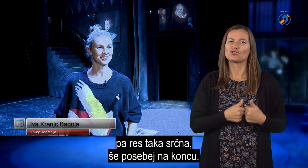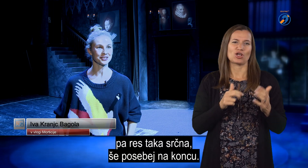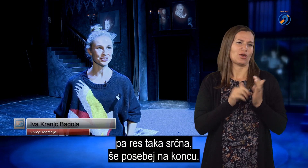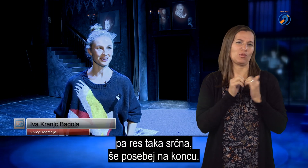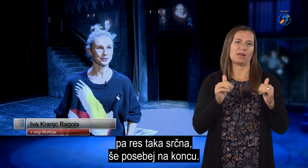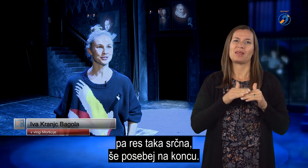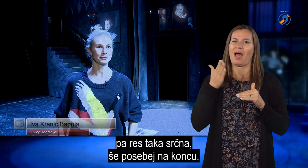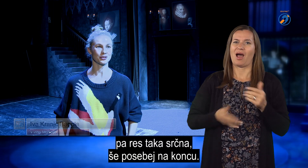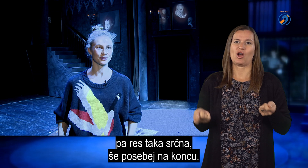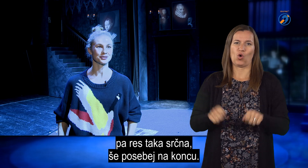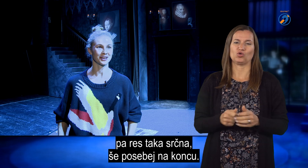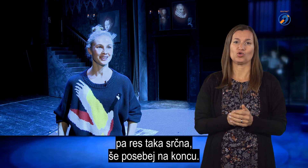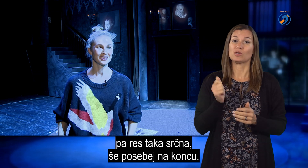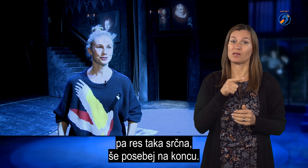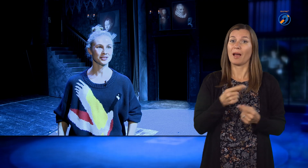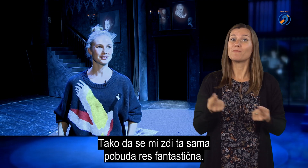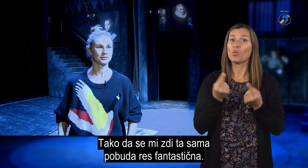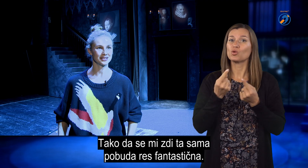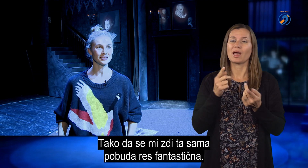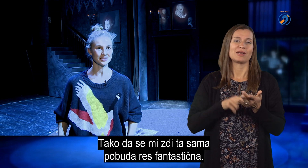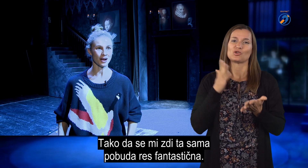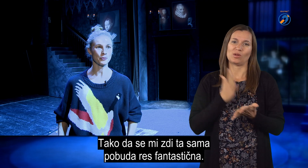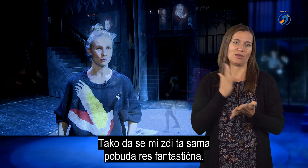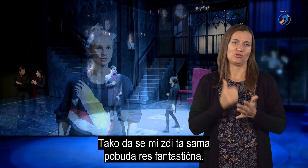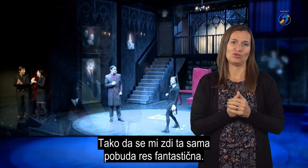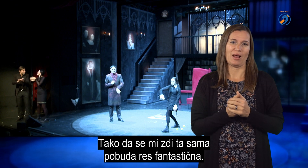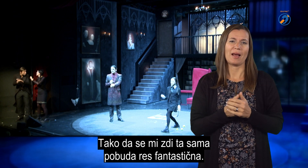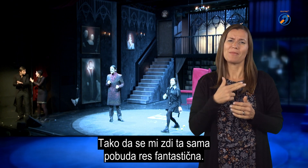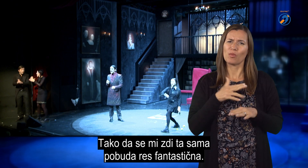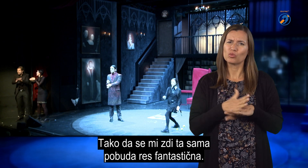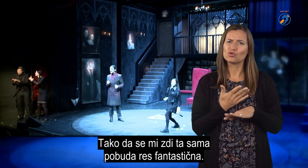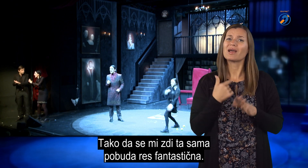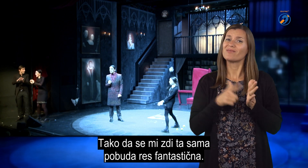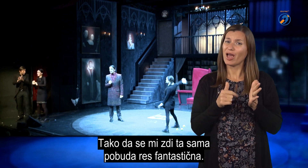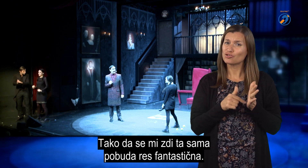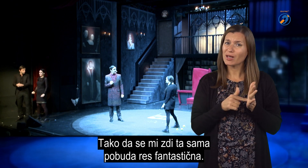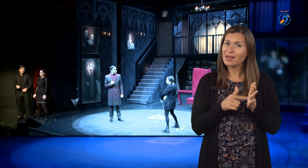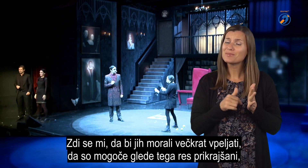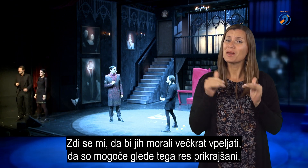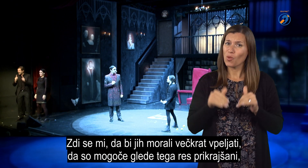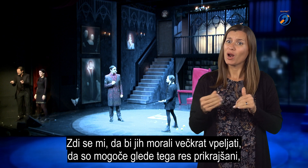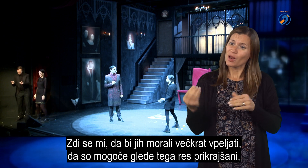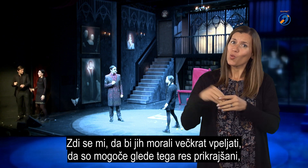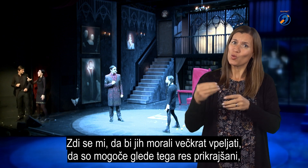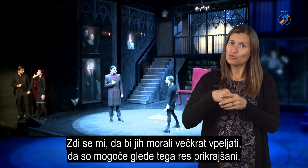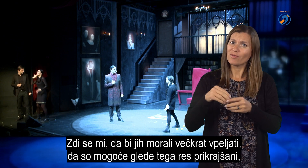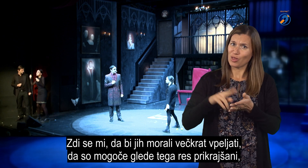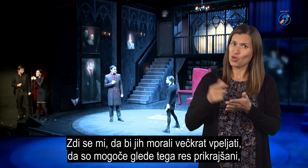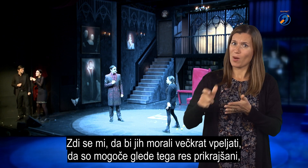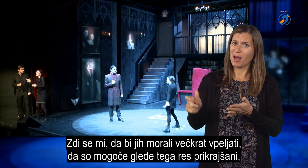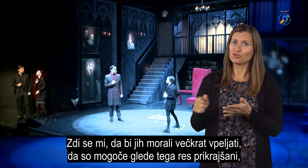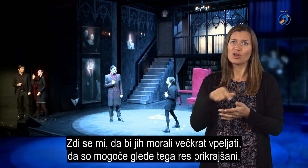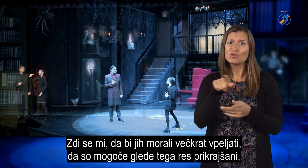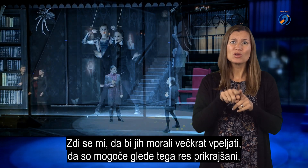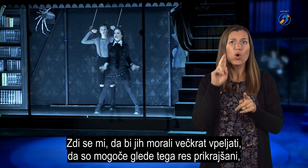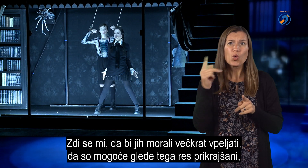res taka srčna, še posebej na koncu. Tako da se mi zdi ta sama pobuda res fantastična. Zdi se mi, da bi jih morali večkrat upeljati, da